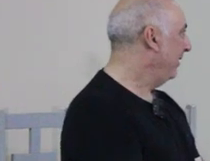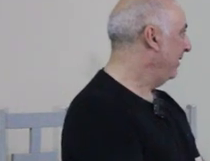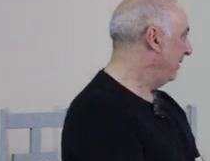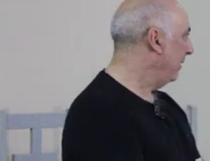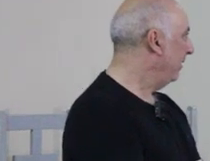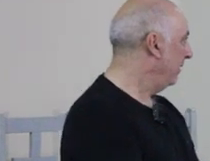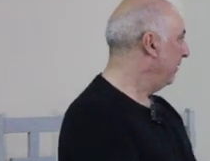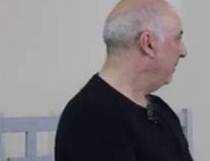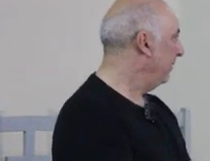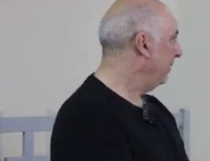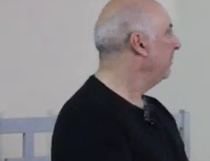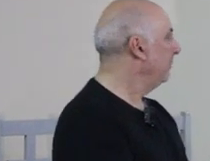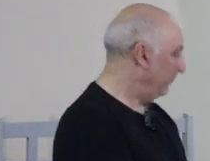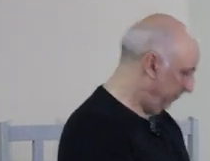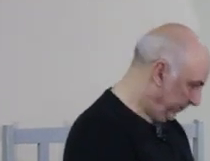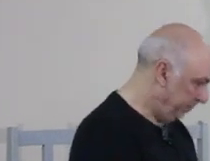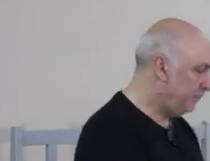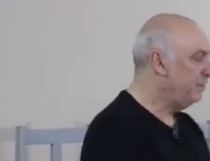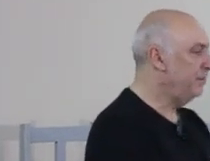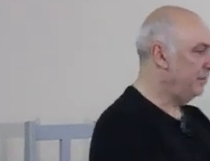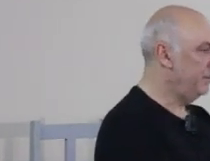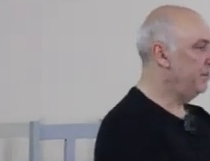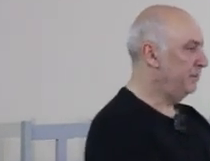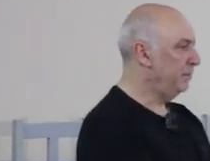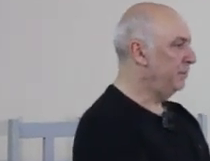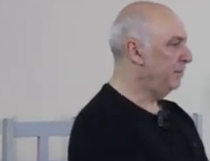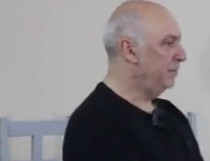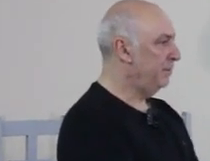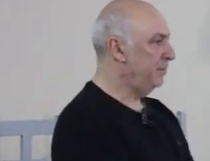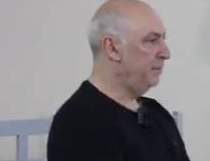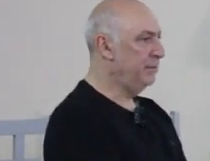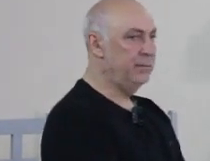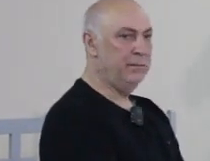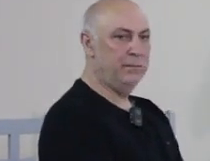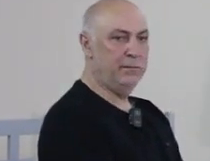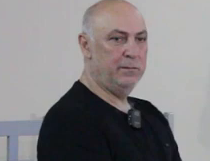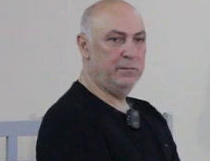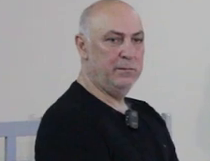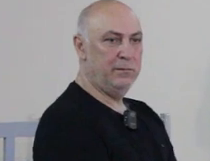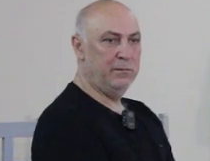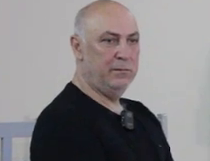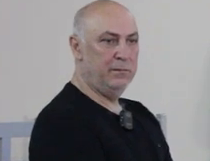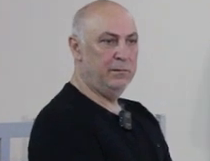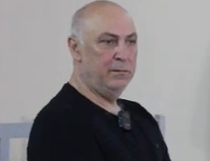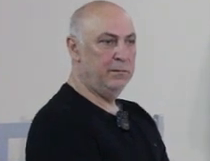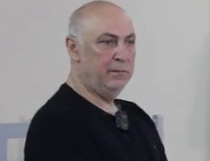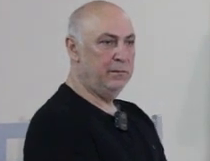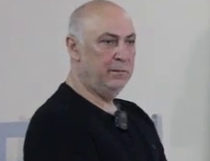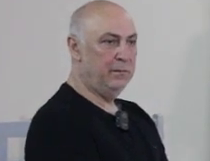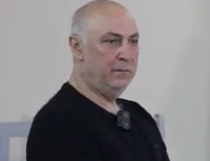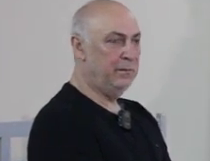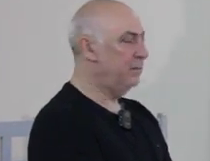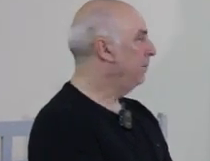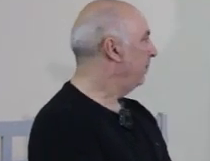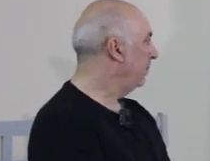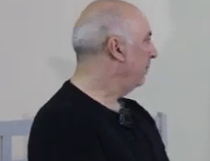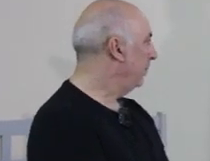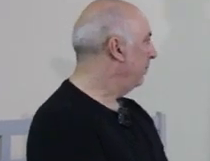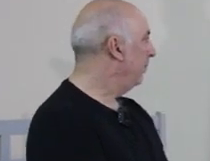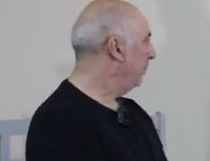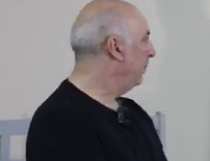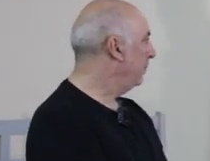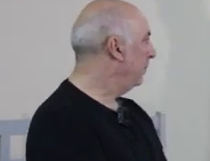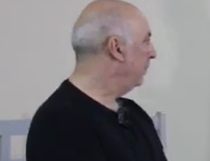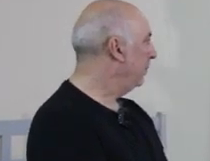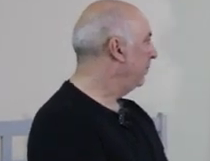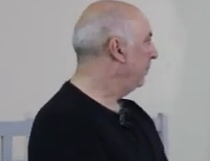foi, já estava aprovado para vir, por algum motivo que não sei qual foi, talvez tenha sido um motivo político, infelizmente, simplesmente saiu